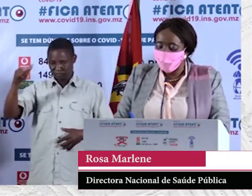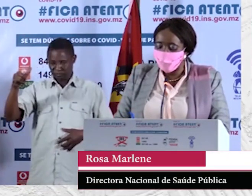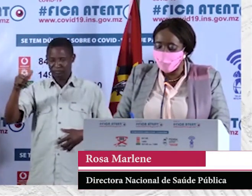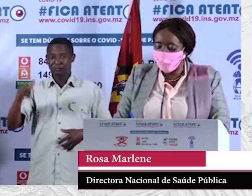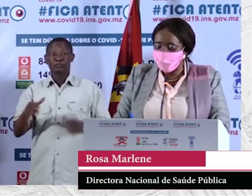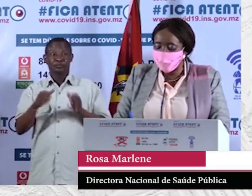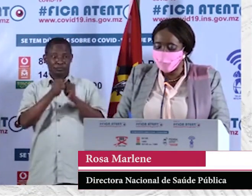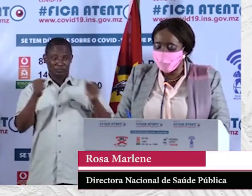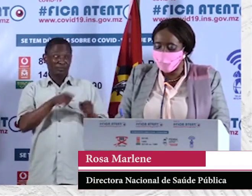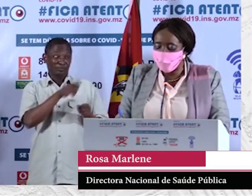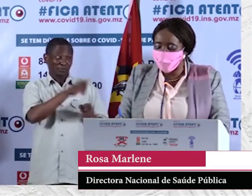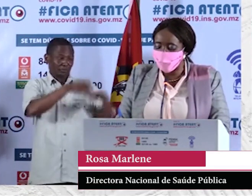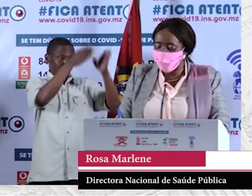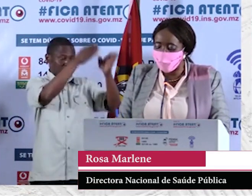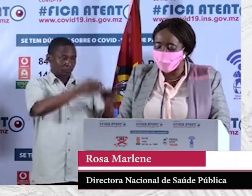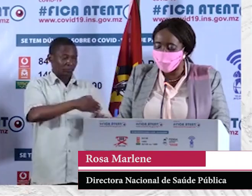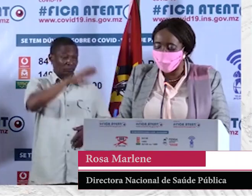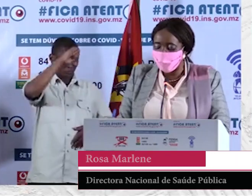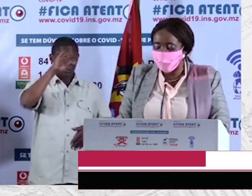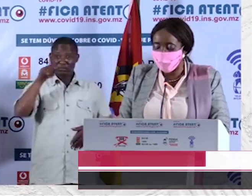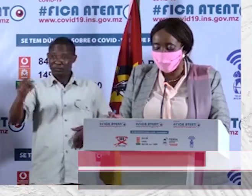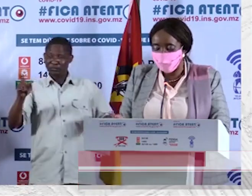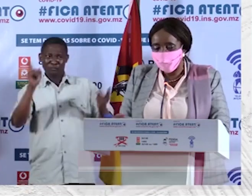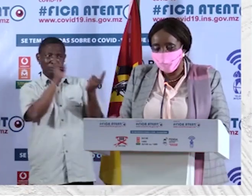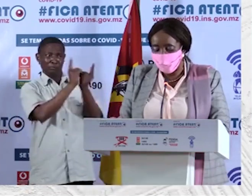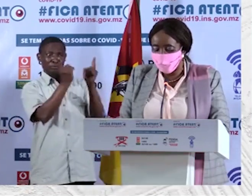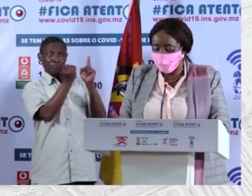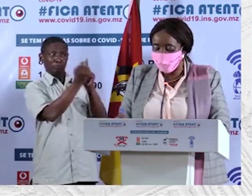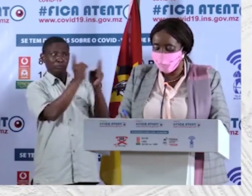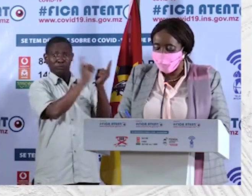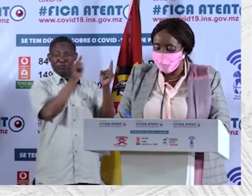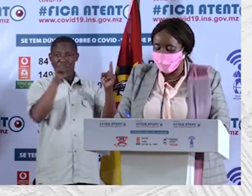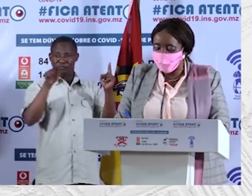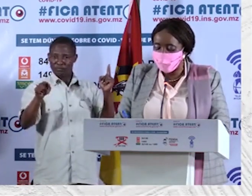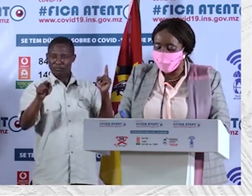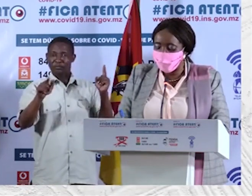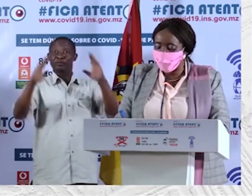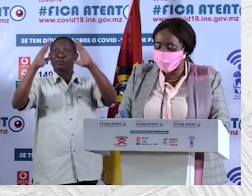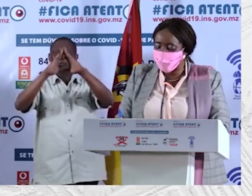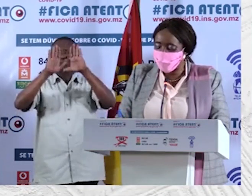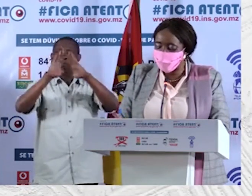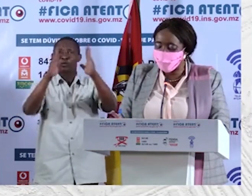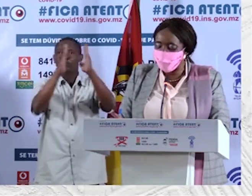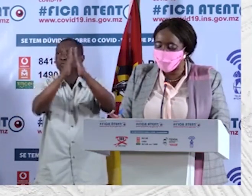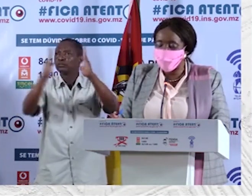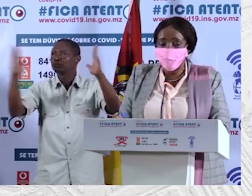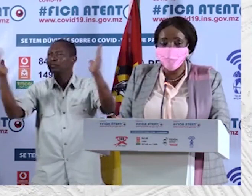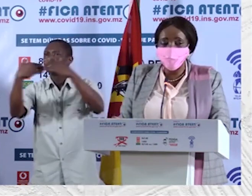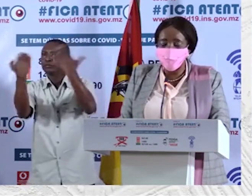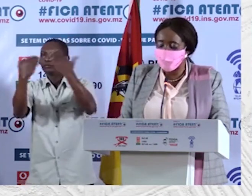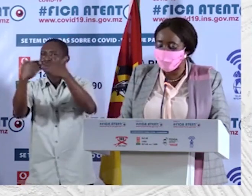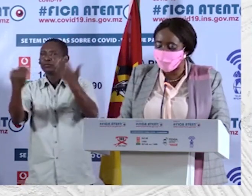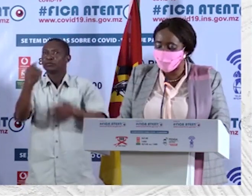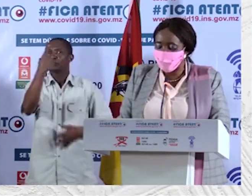sintomas, não há critérios para a pessoa cumprir com a quarentena por mais tempo, deve cumprir com todos os procedimentos